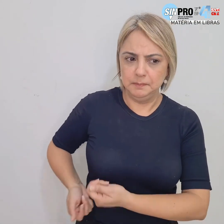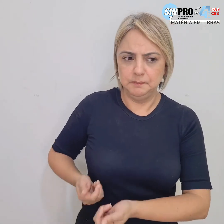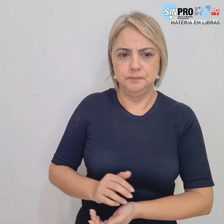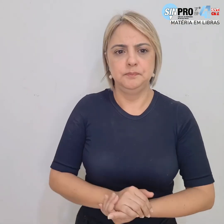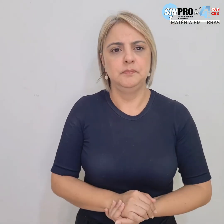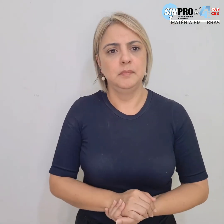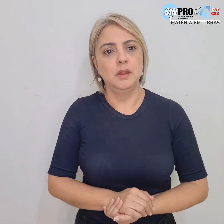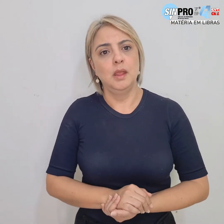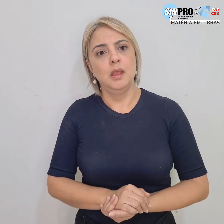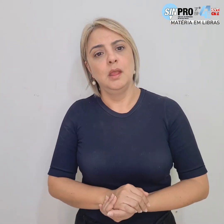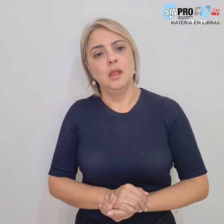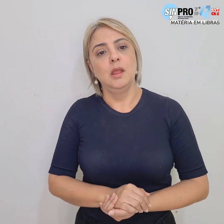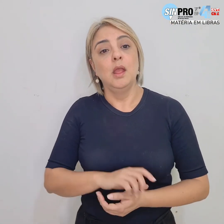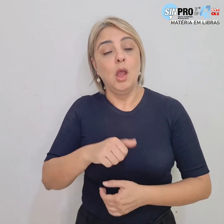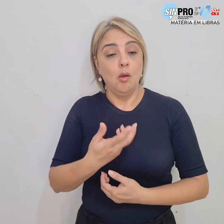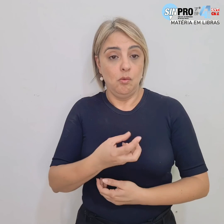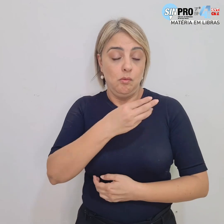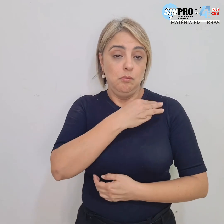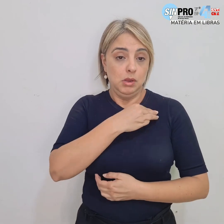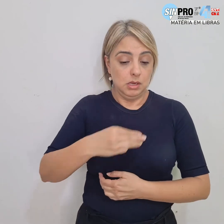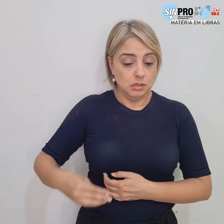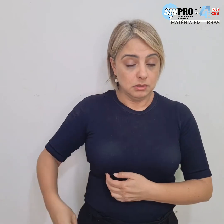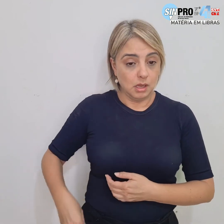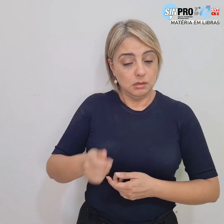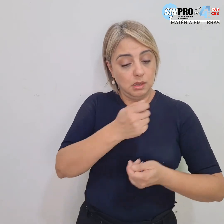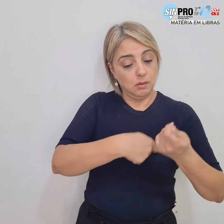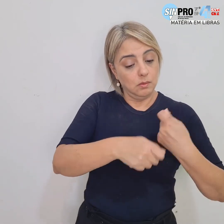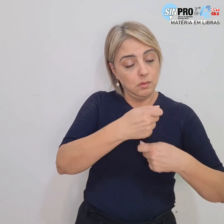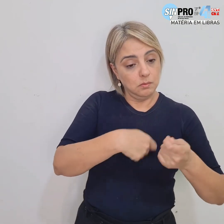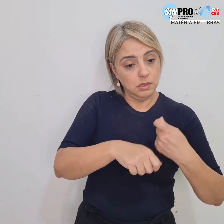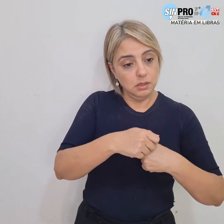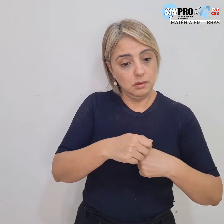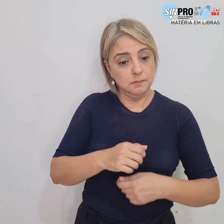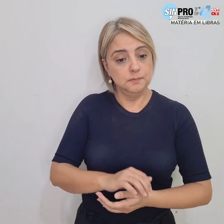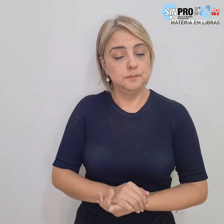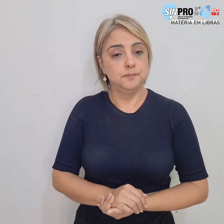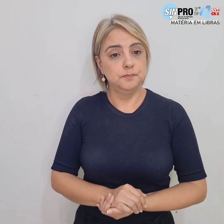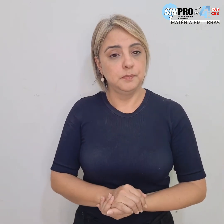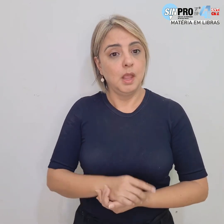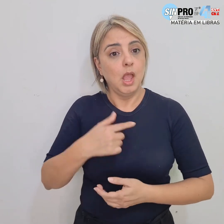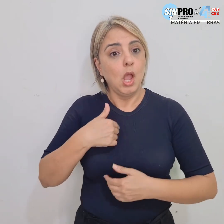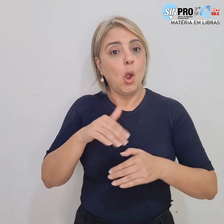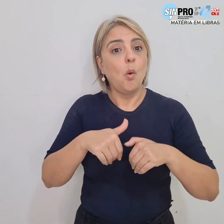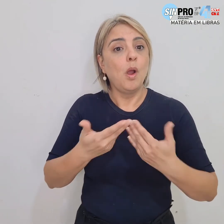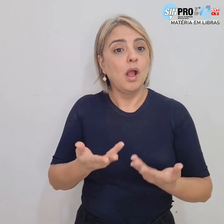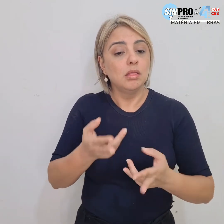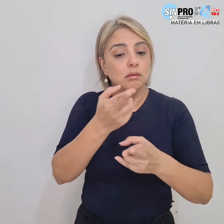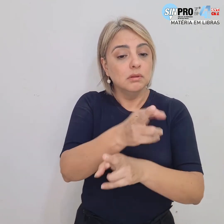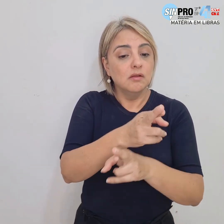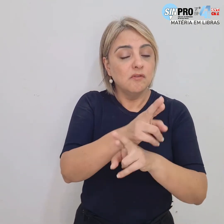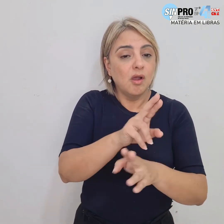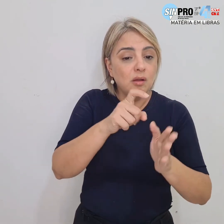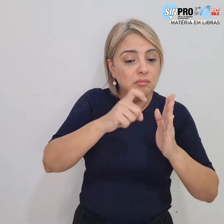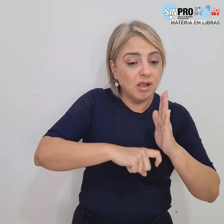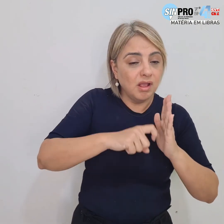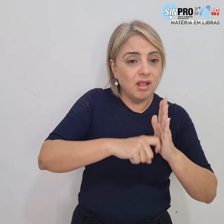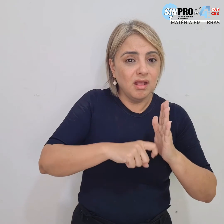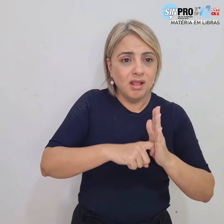Por sua vez, o Ministério da Economia, ao permitir que uma reforma tributária penalize